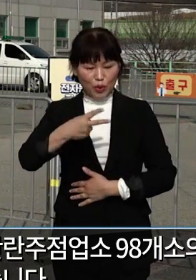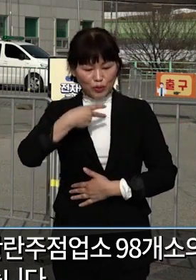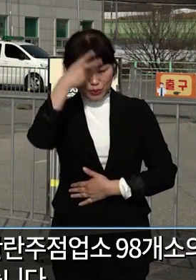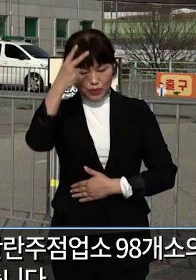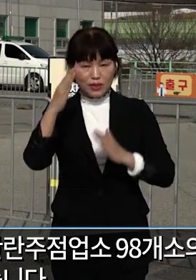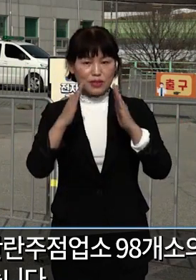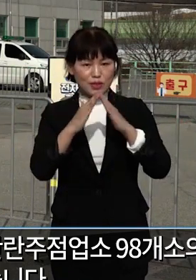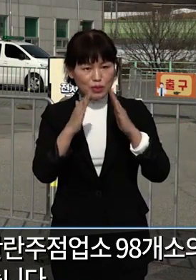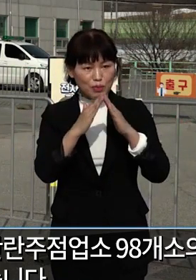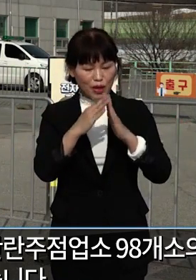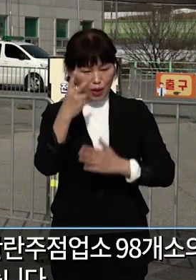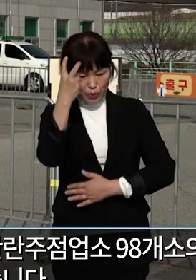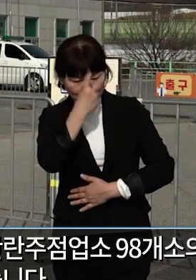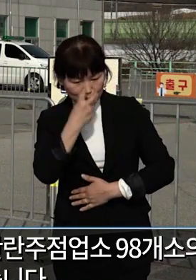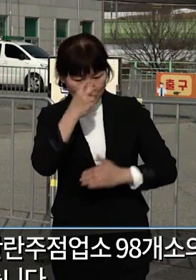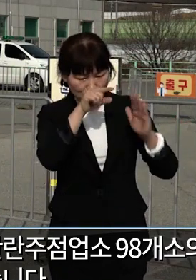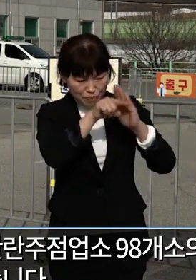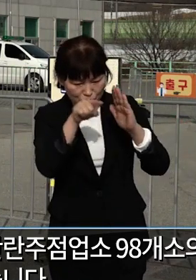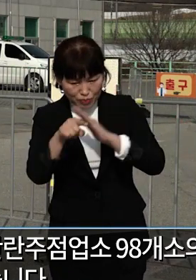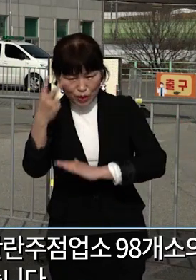유흥 단람 주점업소